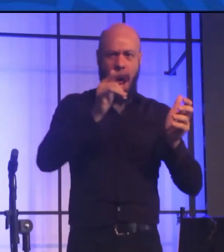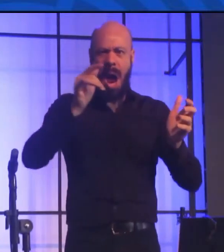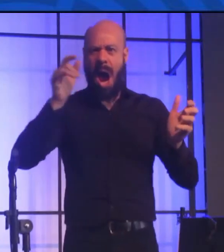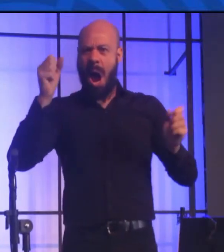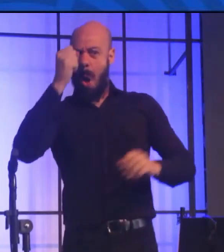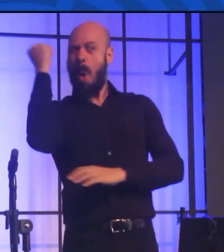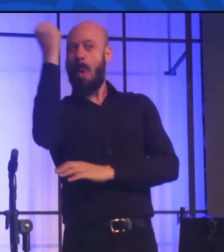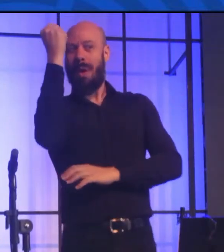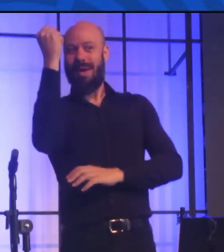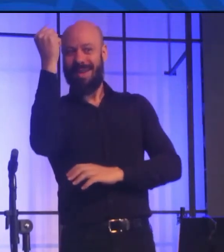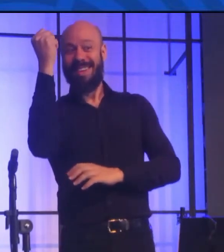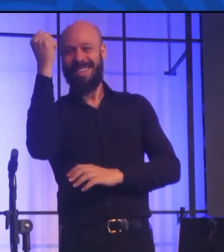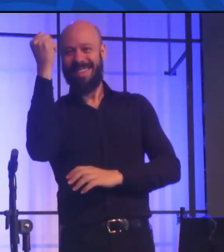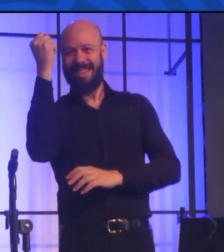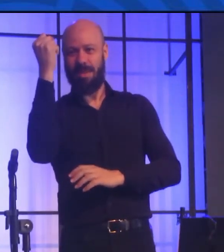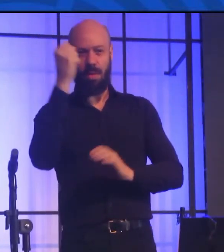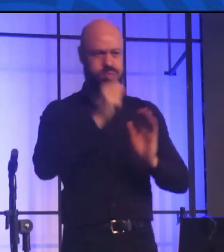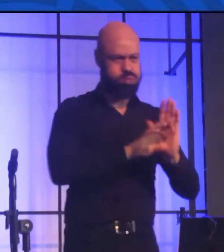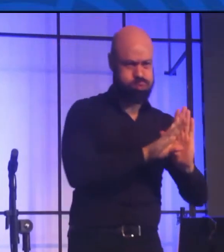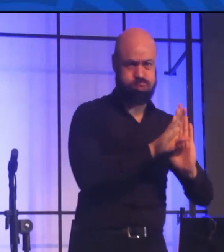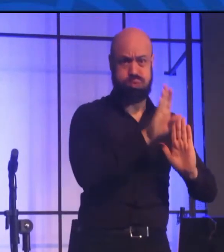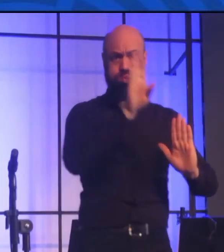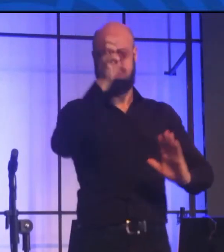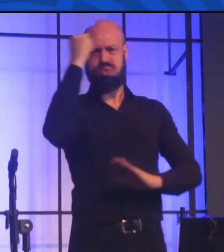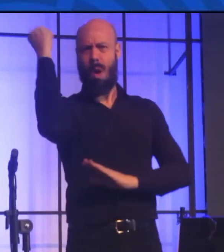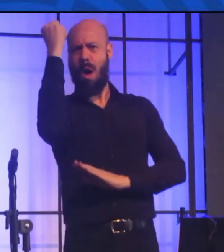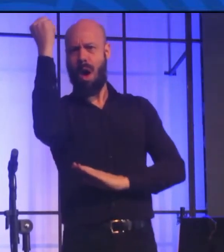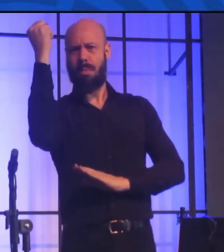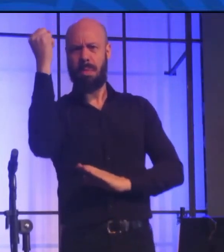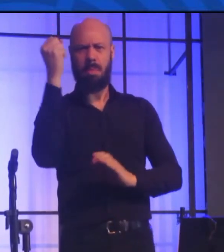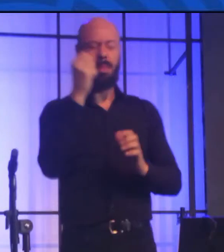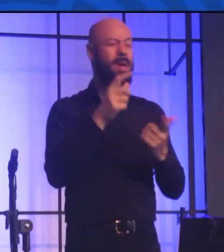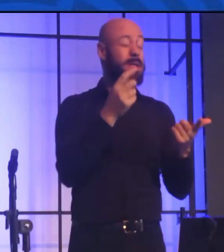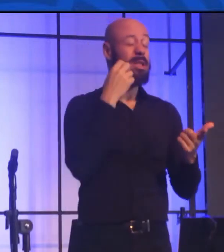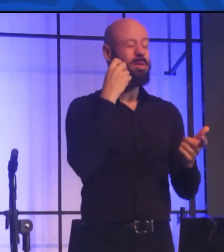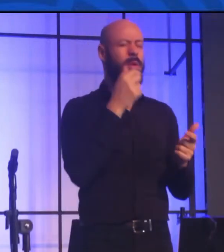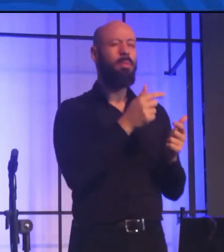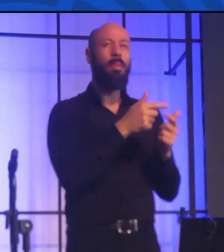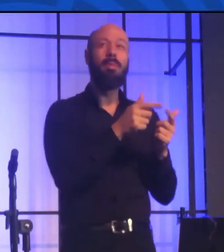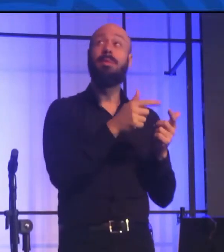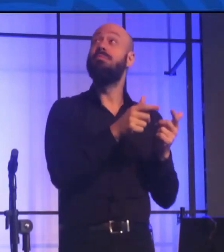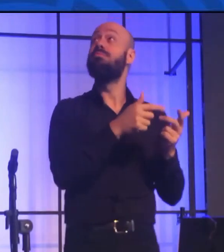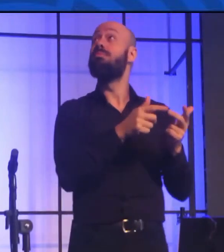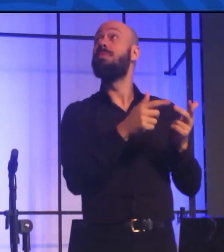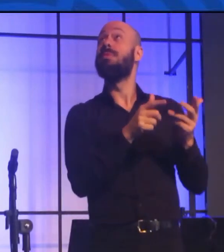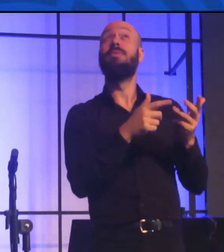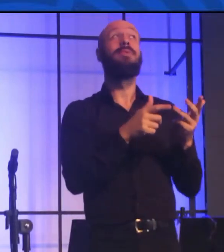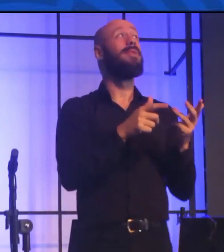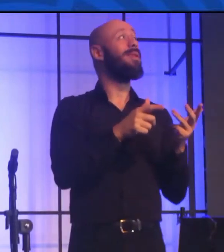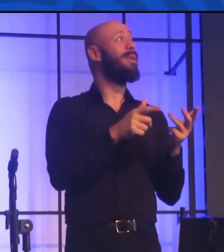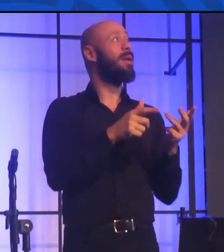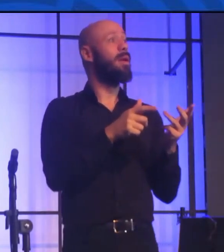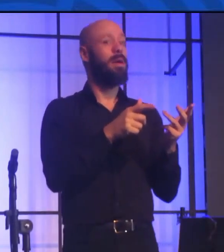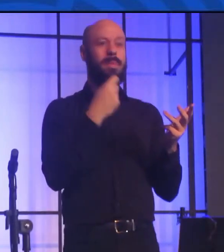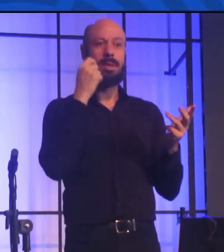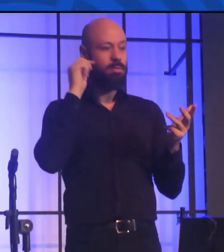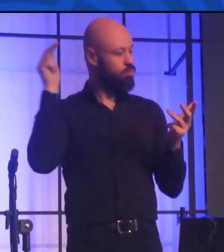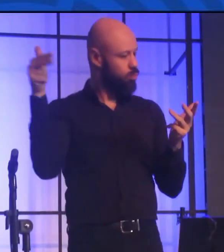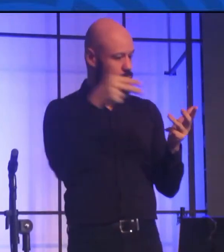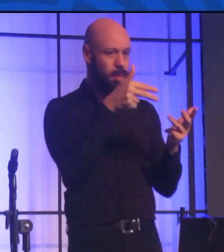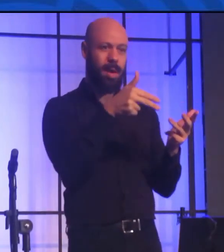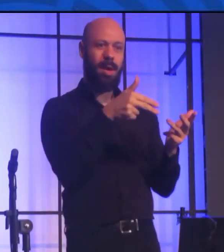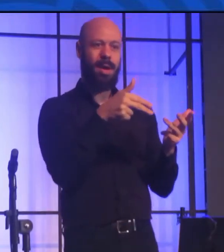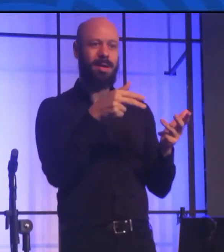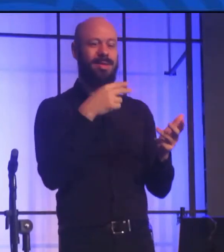enquanto você não identifica, enquanto você não reconhece, enquanto você